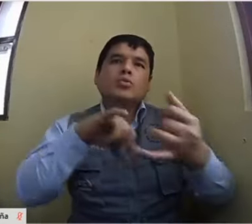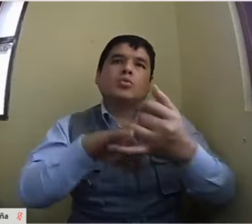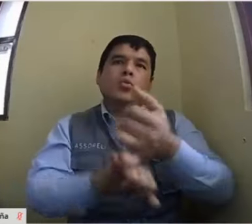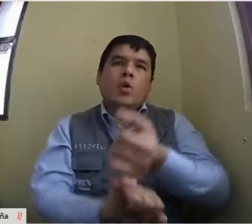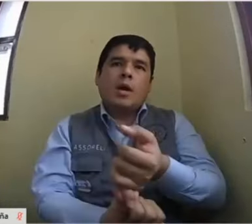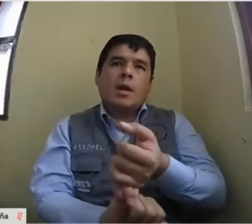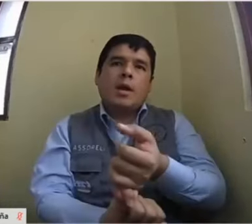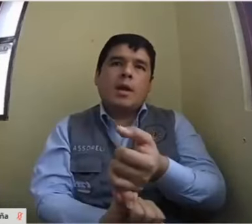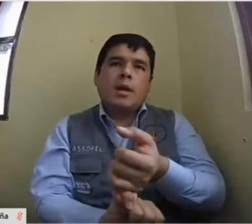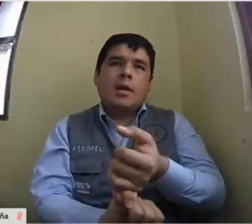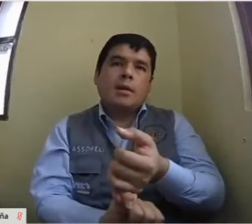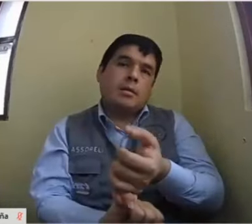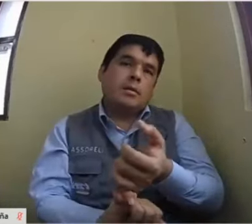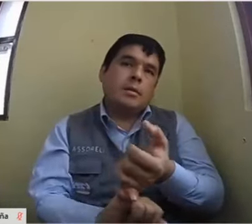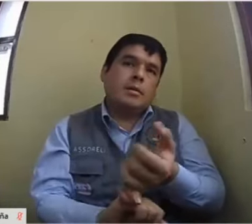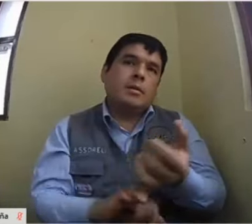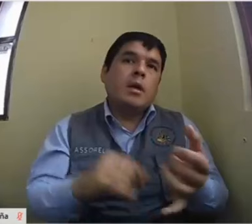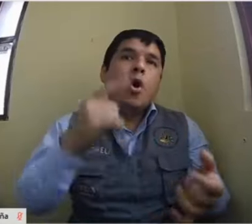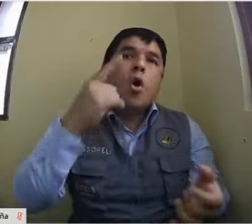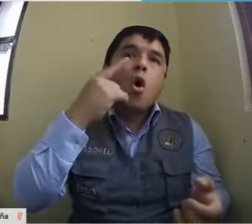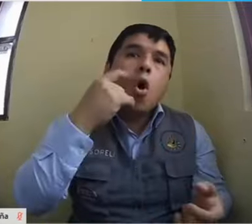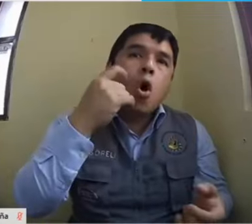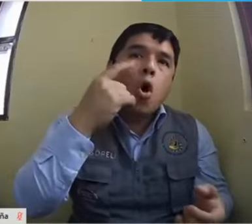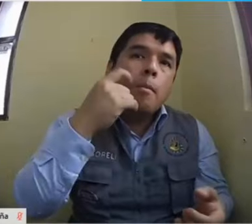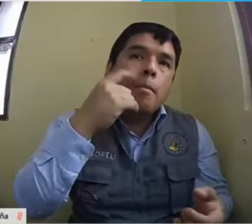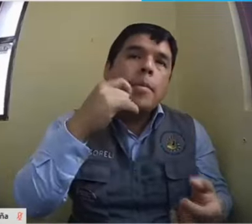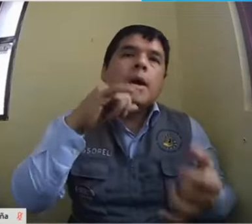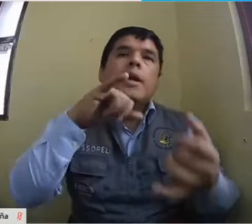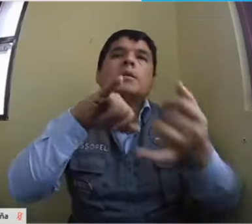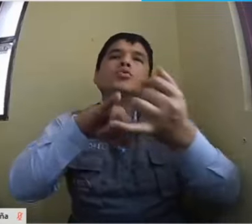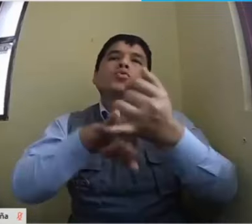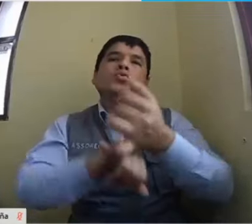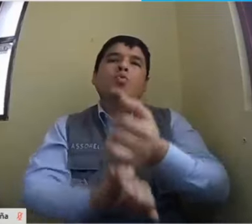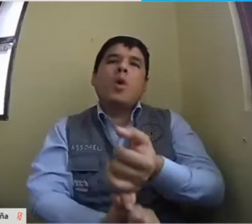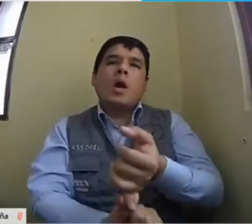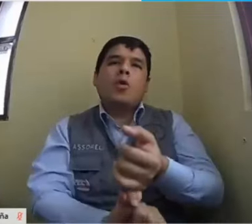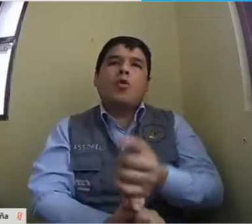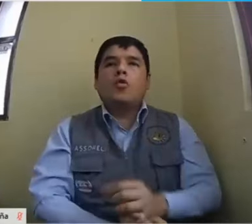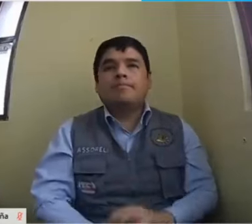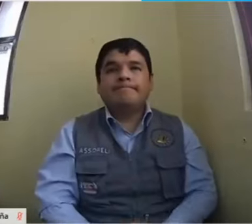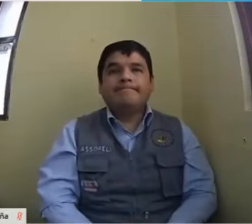Y suegra cambia el género nada más.